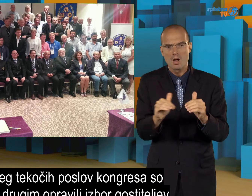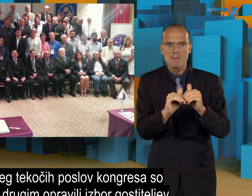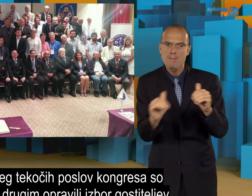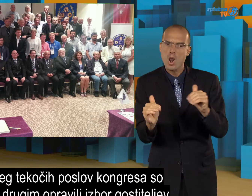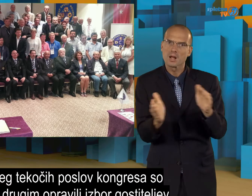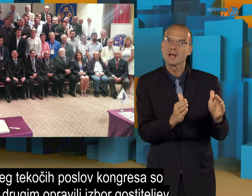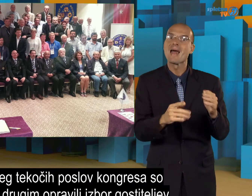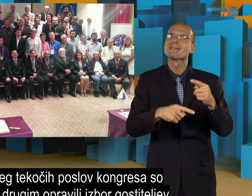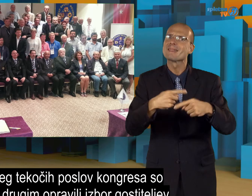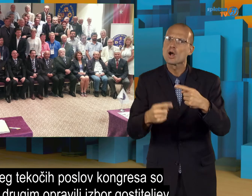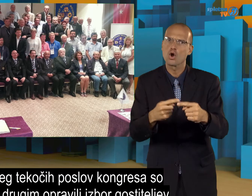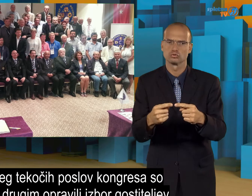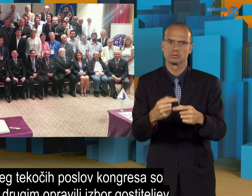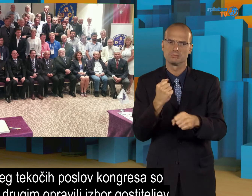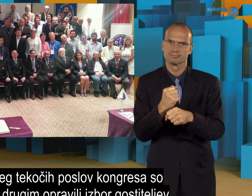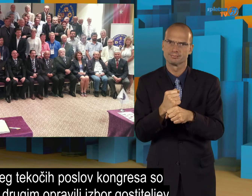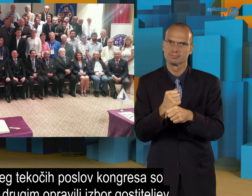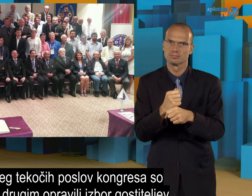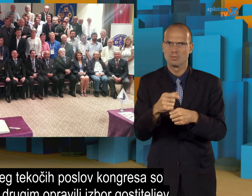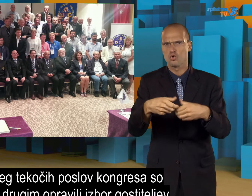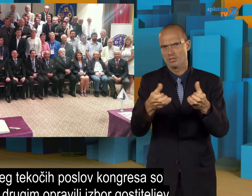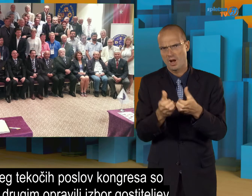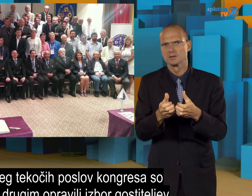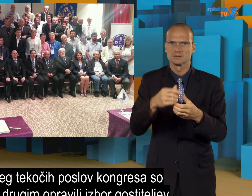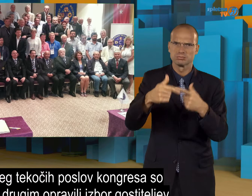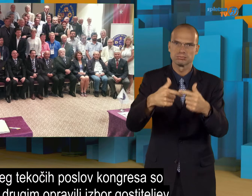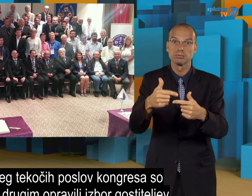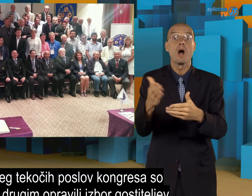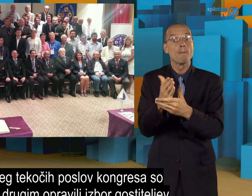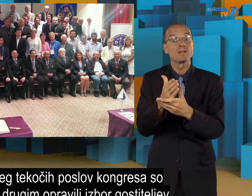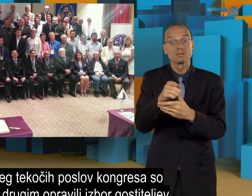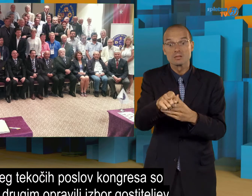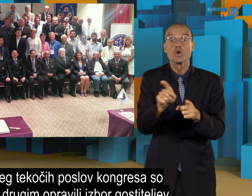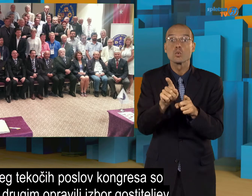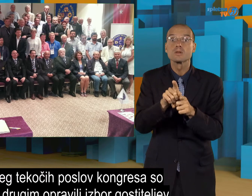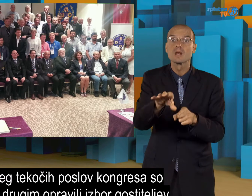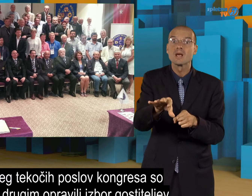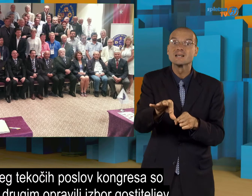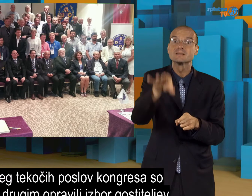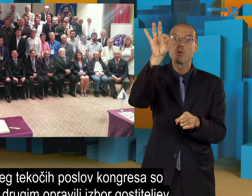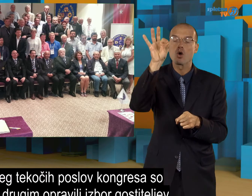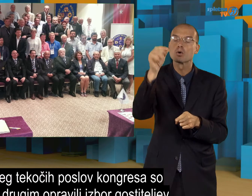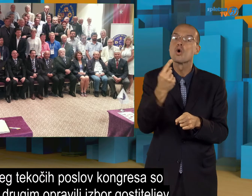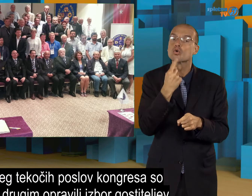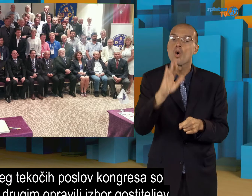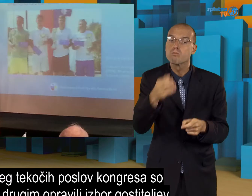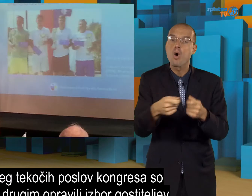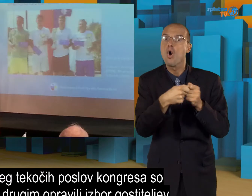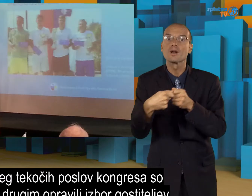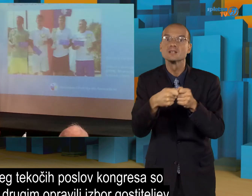Poleg tekočih poslov kongresa so med drugim opravili izbor gostiteljev evropskih prvenstev gluhih v različnih športnih